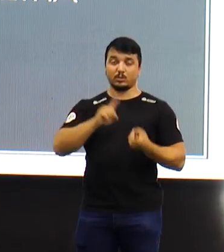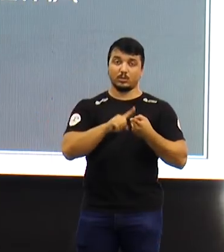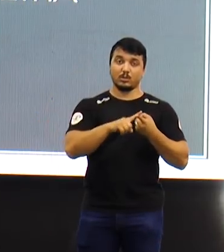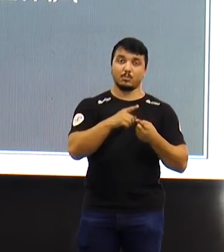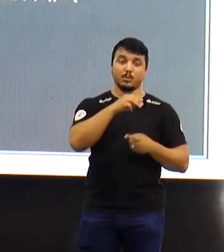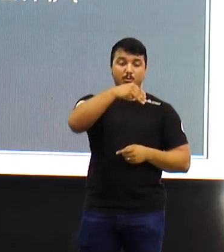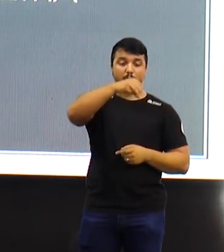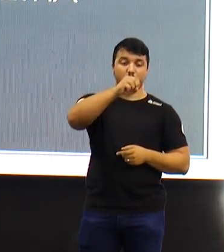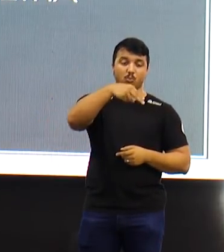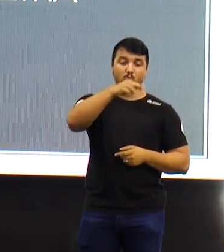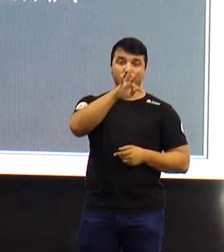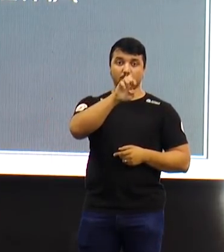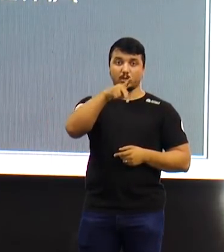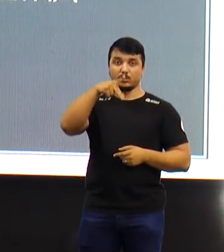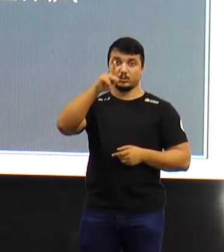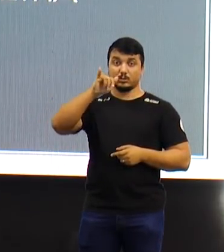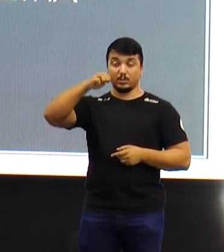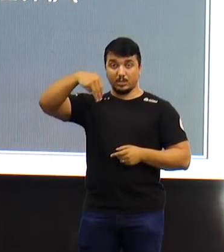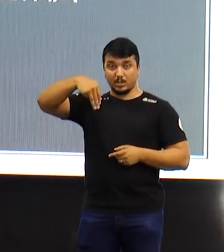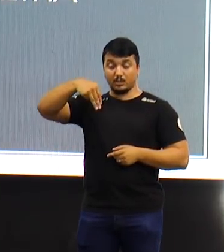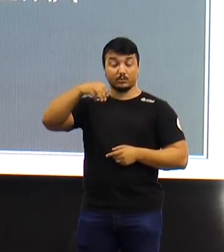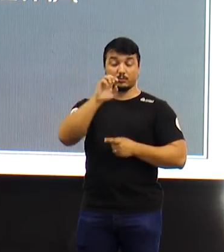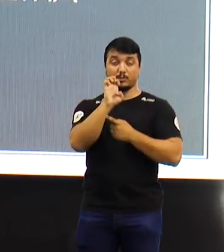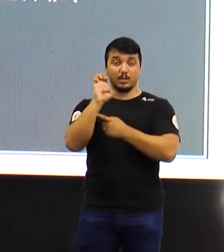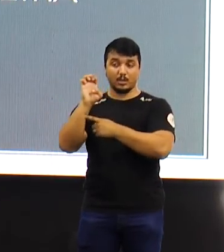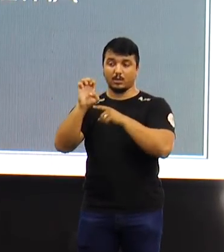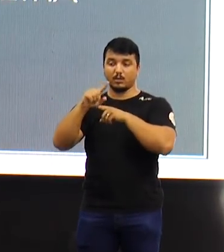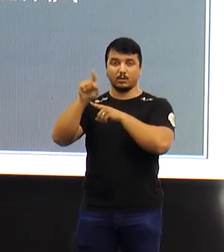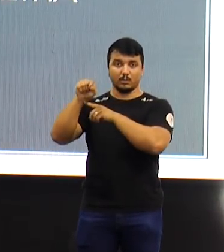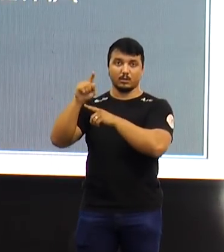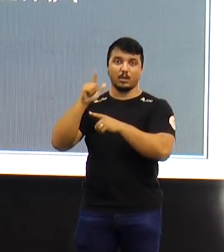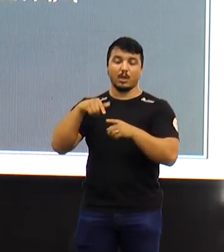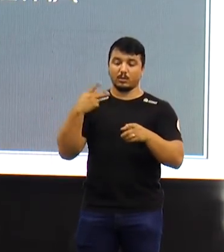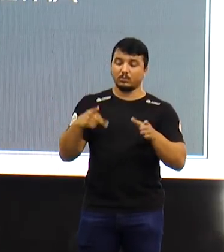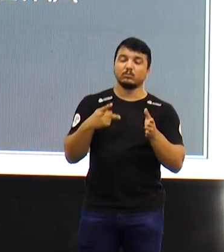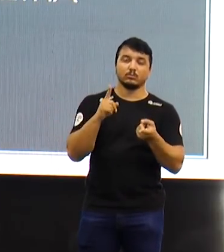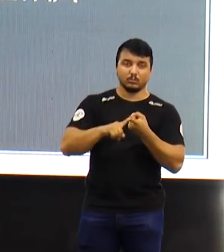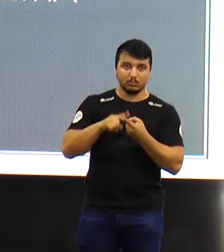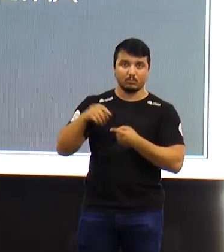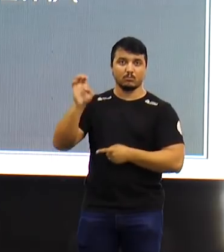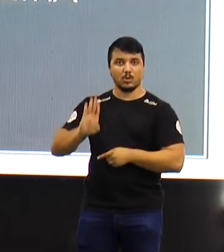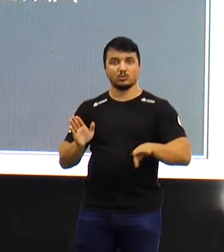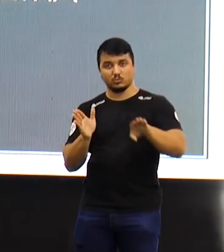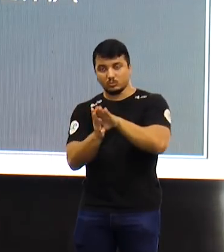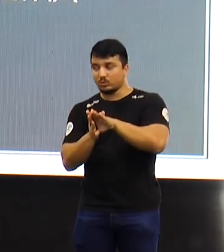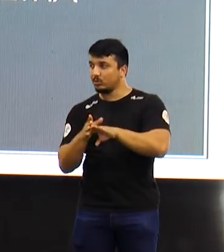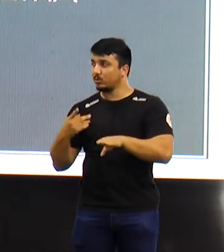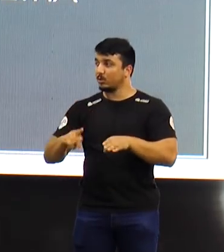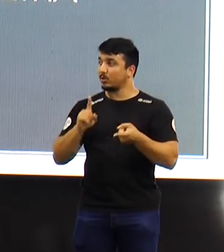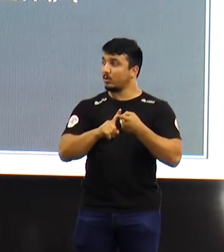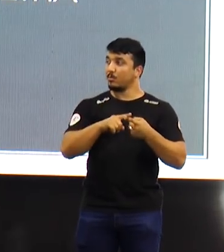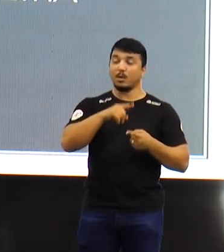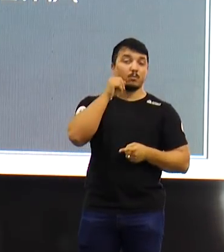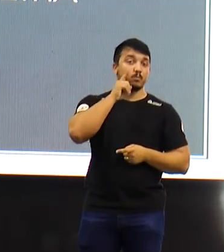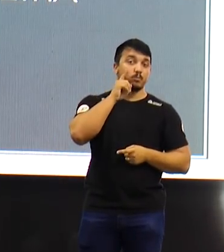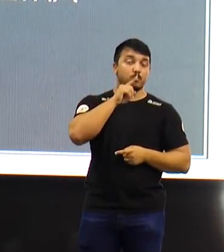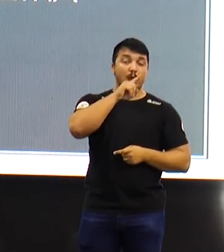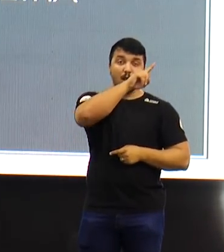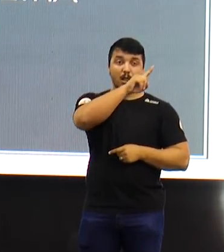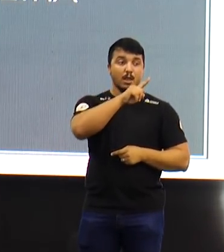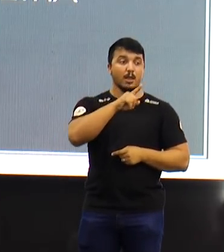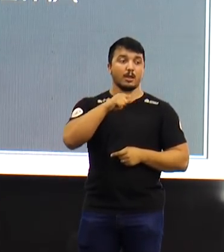certo? Eles também chegam ao Brasil, certo? A própria independência dos Estados Unidos da